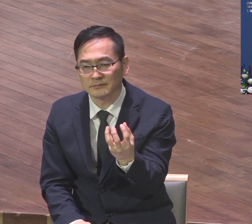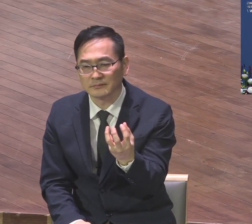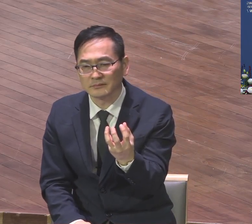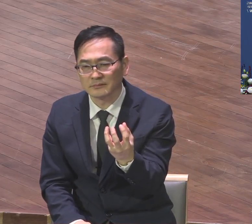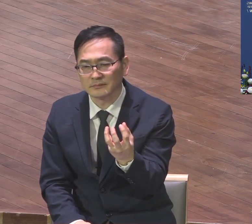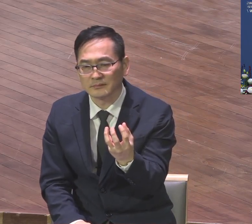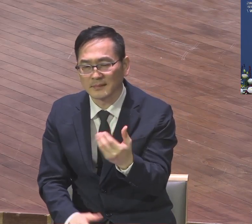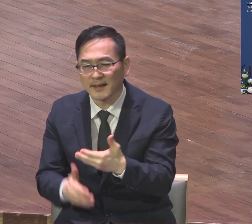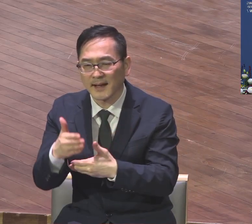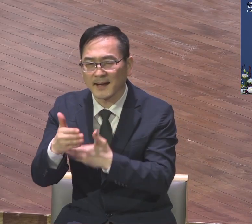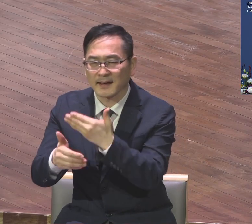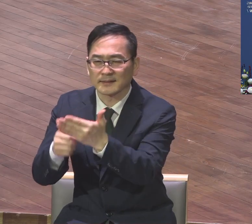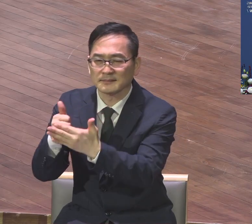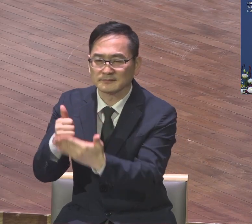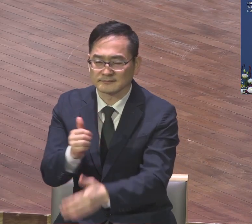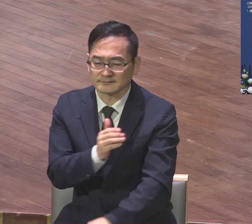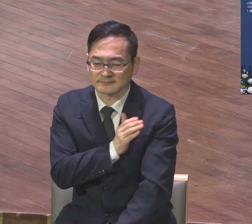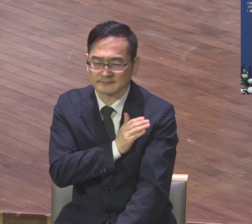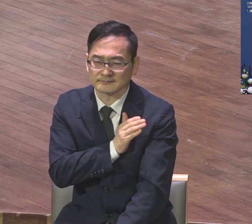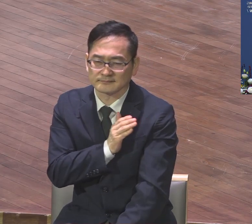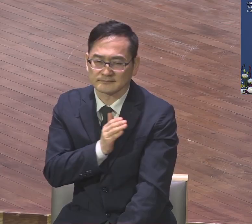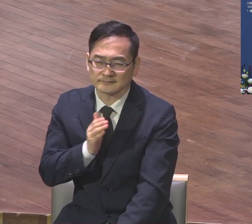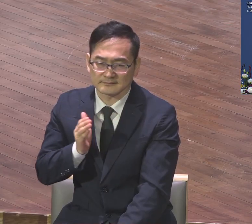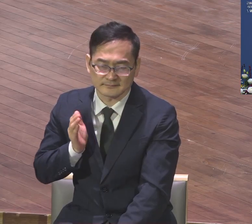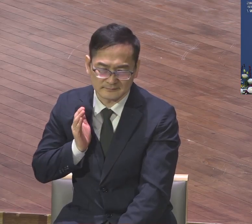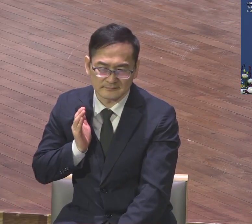하나님을 배반하는 그 결과가 어떻게 되냐?